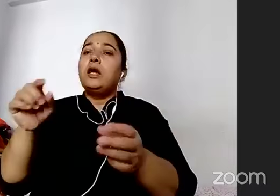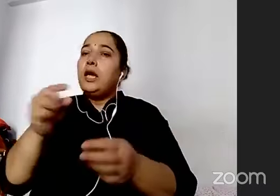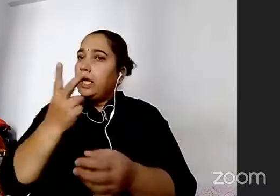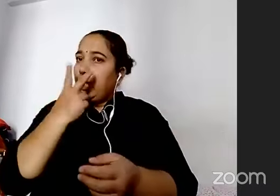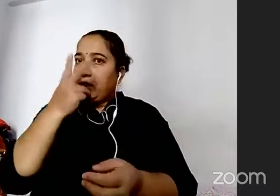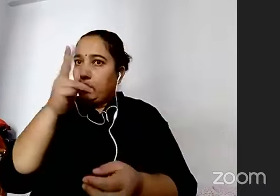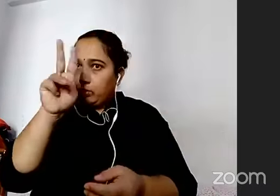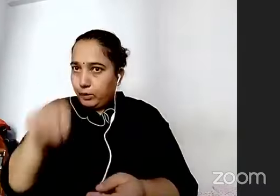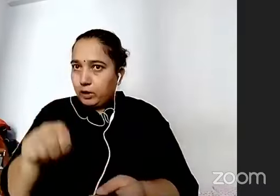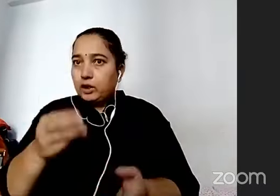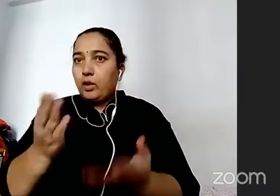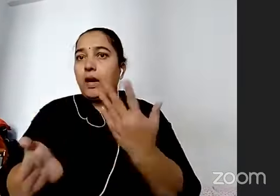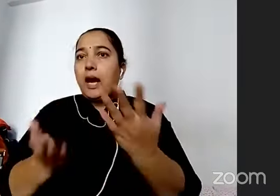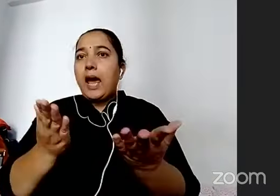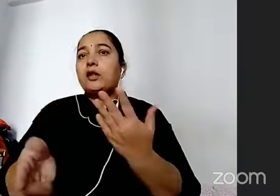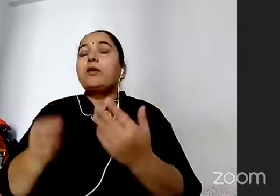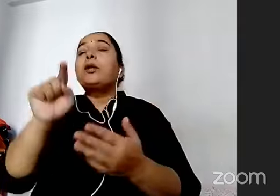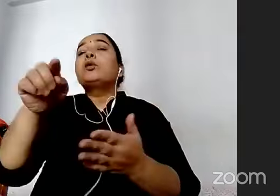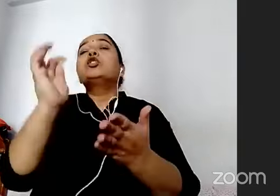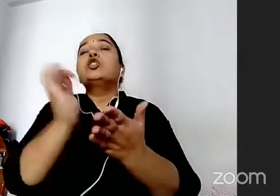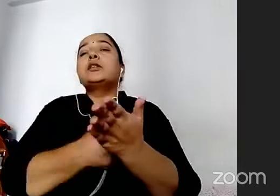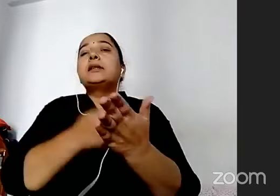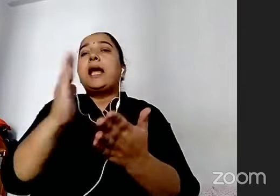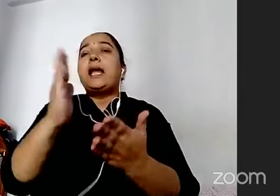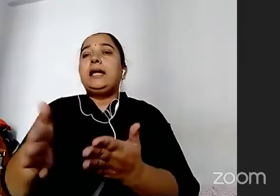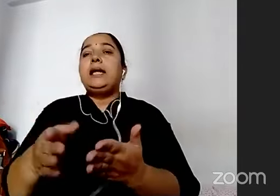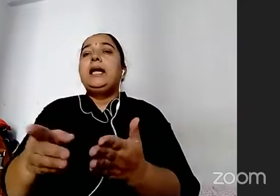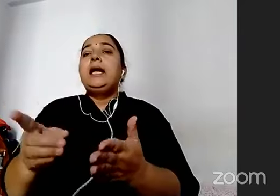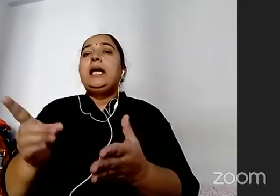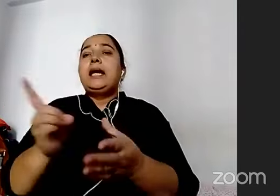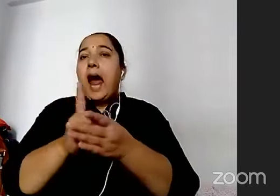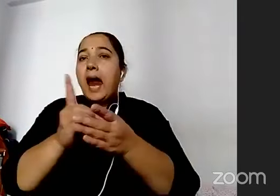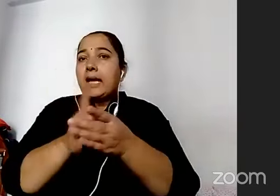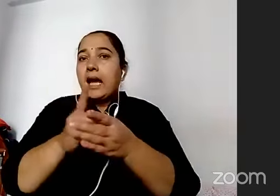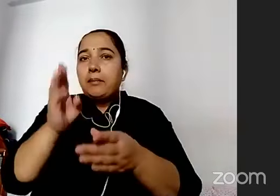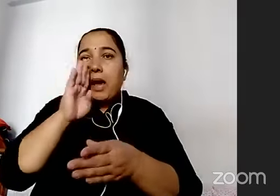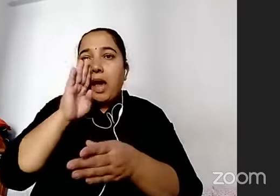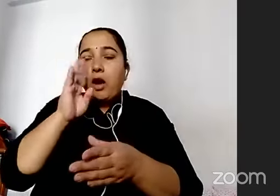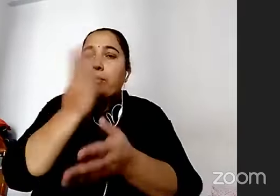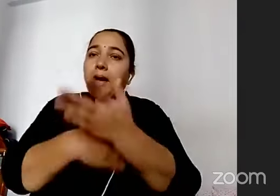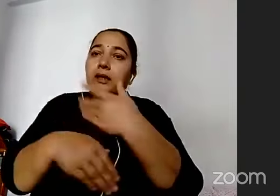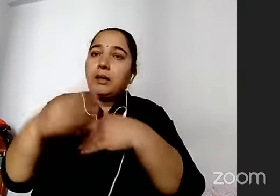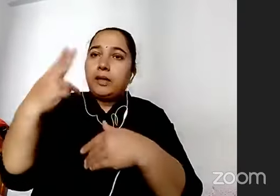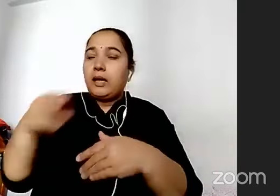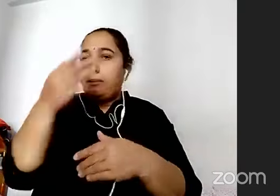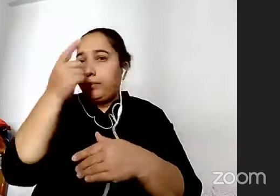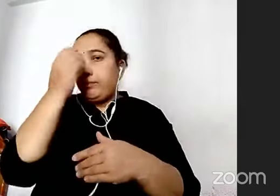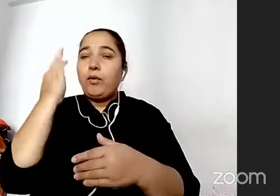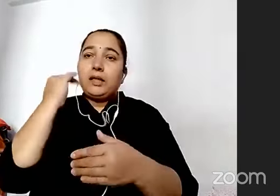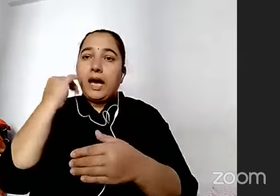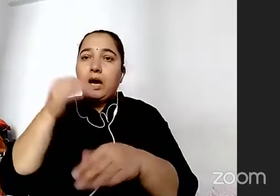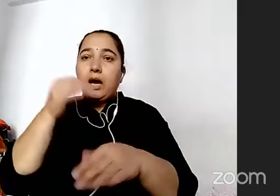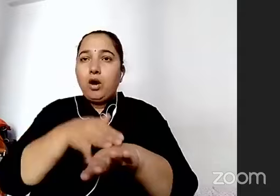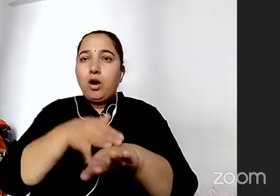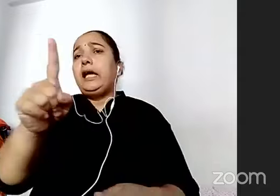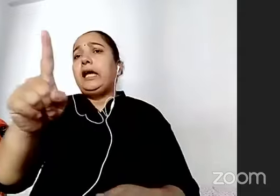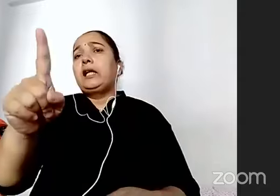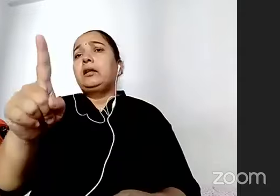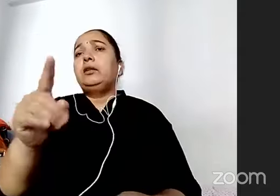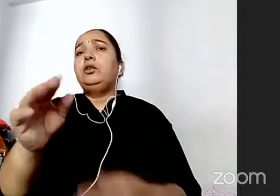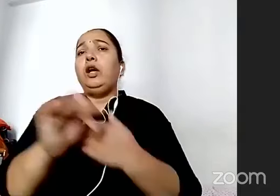त्यो डेटाहरूमा पनि अपाङ्गता भएका के अरे महिलाहरूलाई चाहिँ एक प्रकारले चाहिँ सर्वे गरे जस्तै गरेर चाहिँ